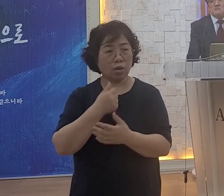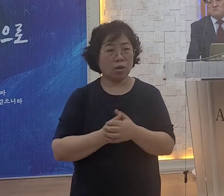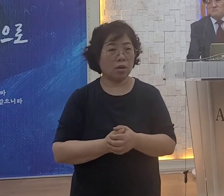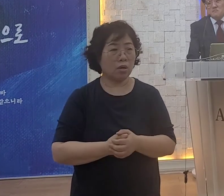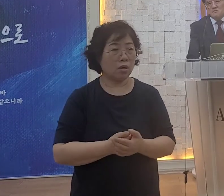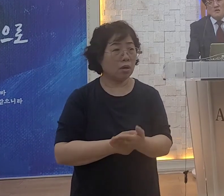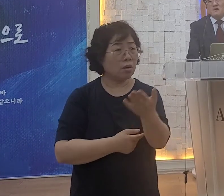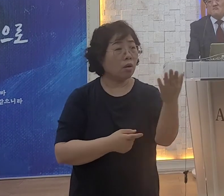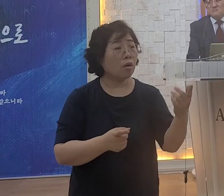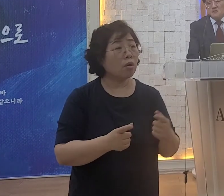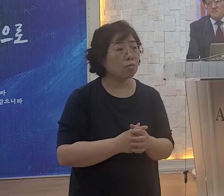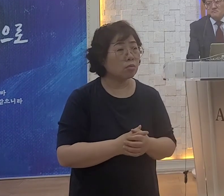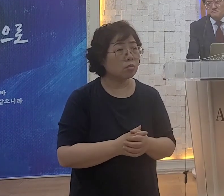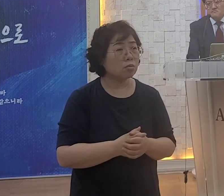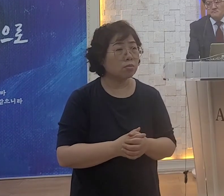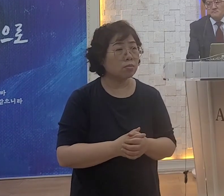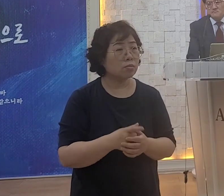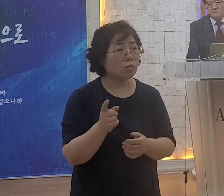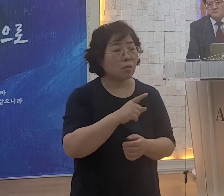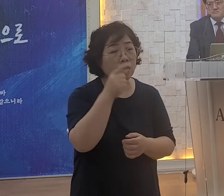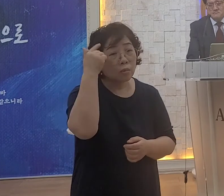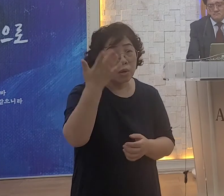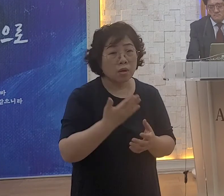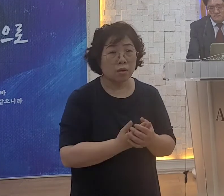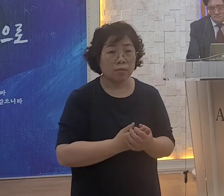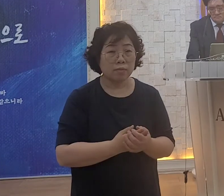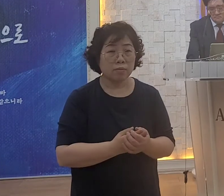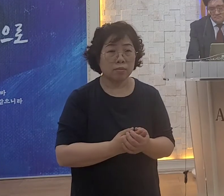여러분 어떠세요? 잠이 안 옵니다.